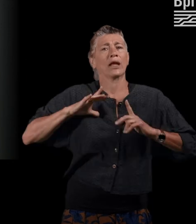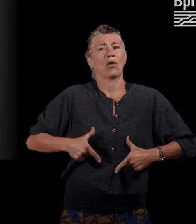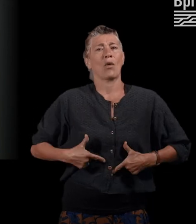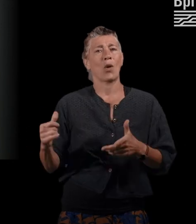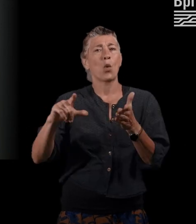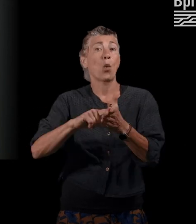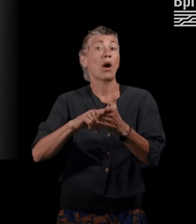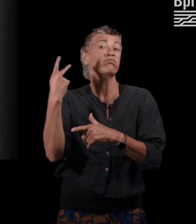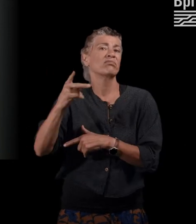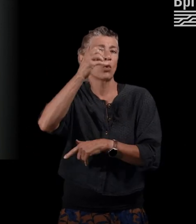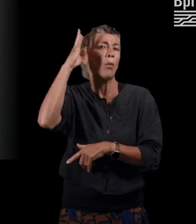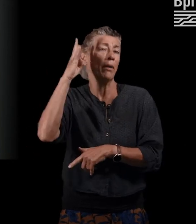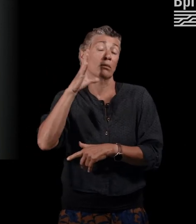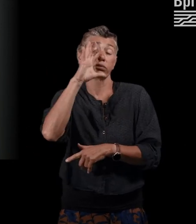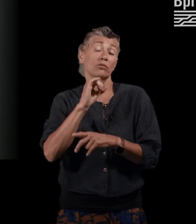des lois.